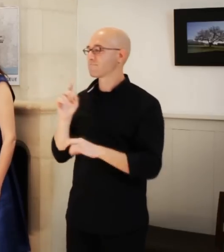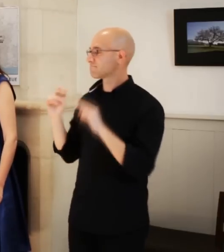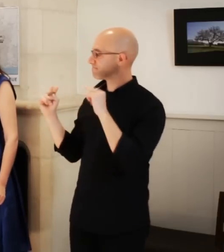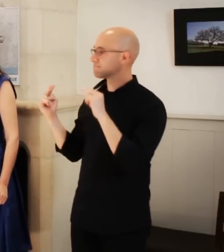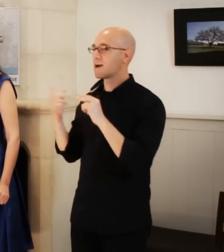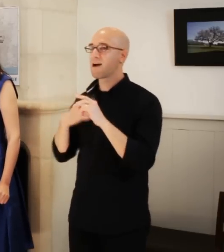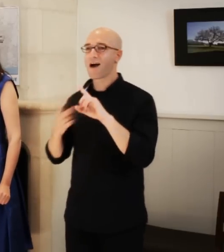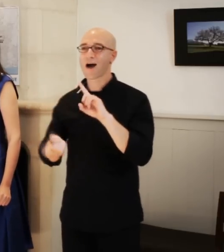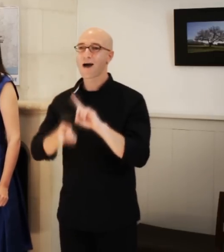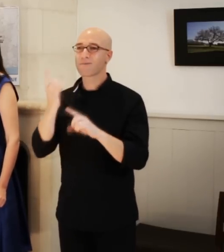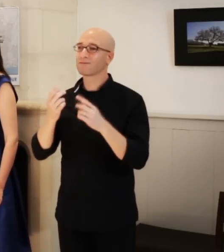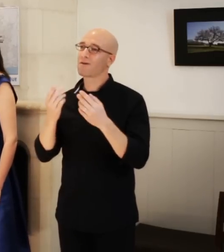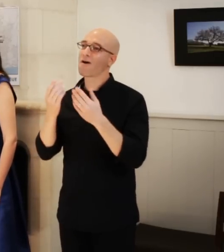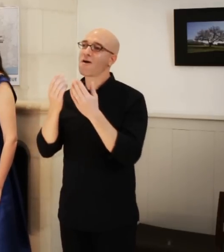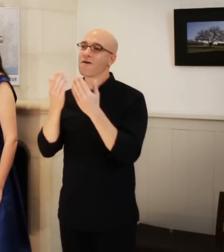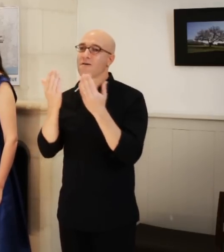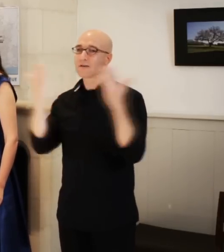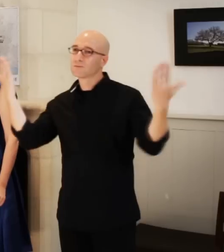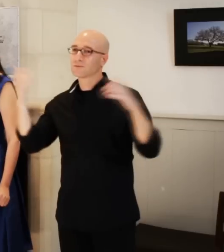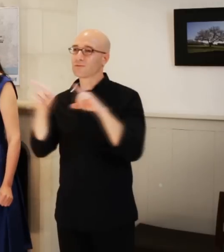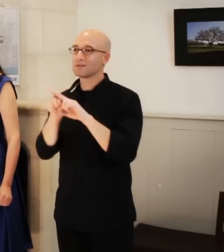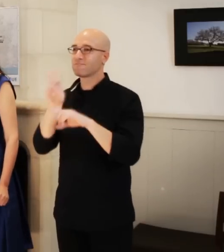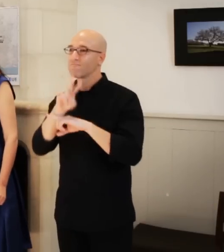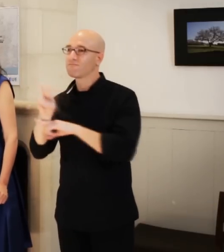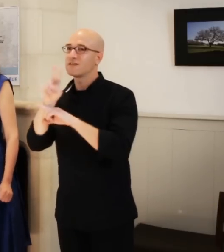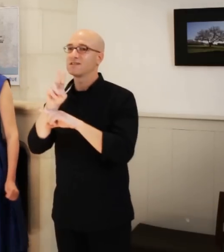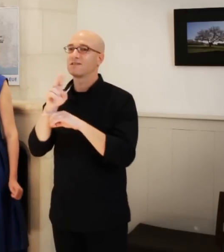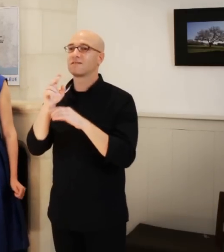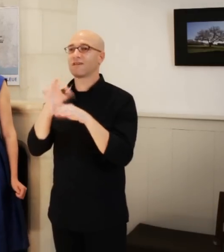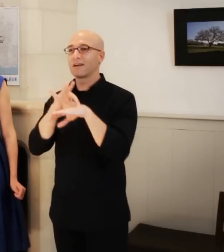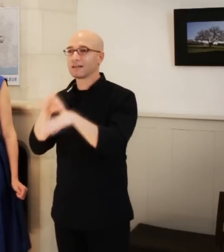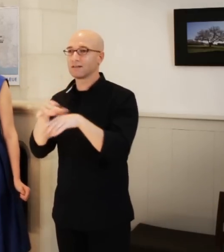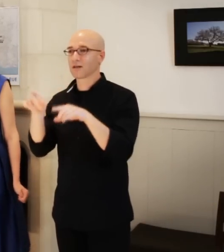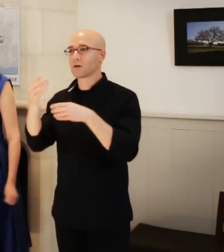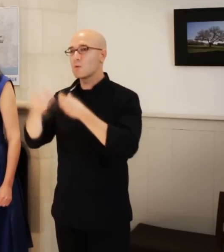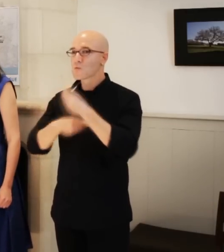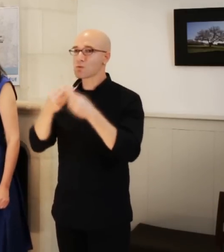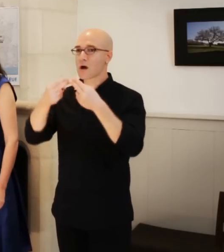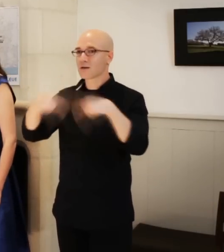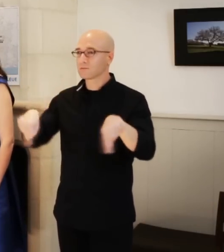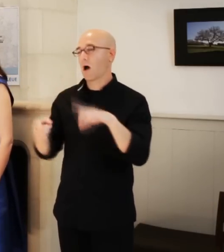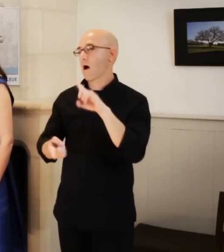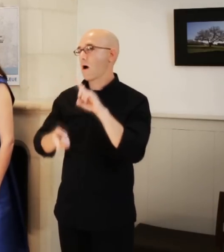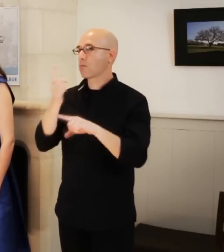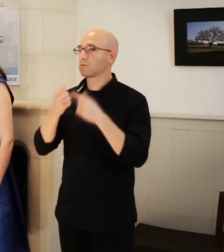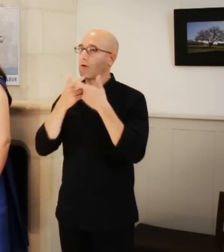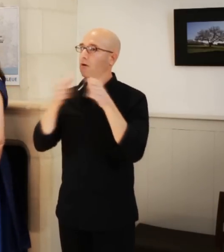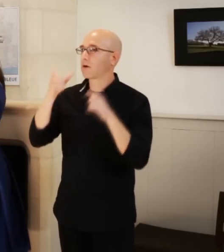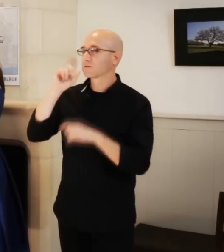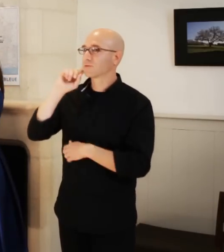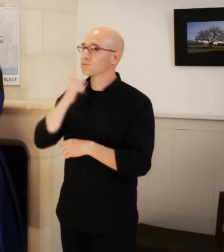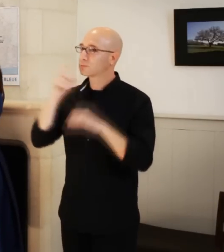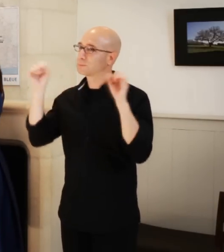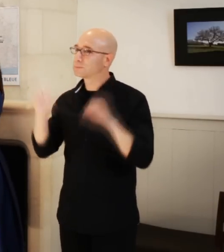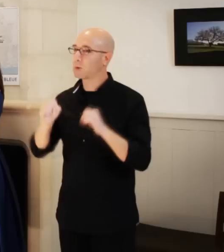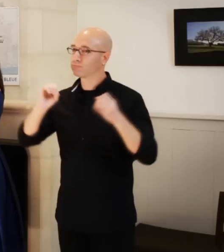entendants comme souvent, mais aussi aux sourds. Et donc, c'est très important qu'il y ait un interprète professionnel de langue des signes qui soit présent ce soir. Voilà, donc juste,